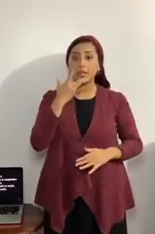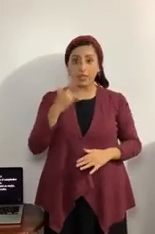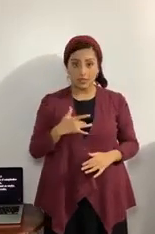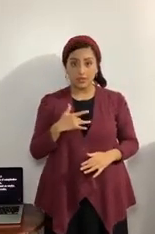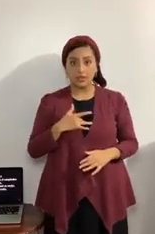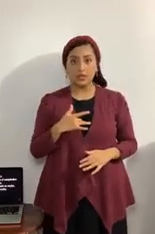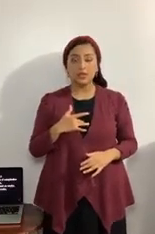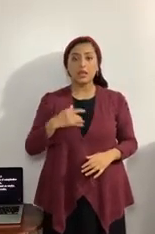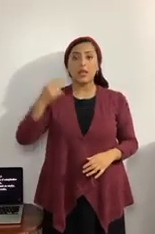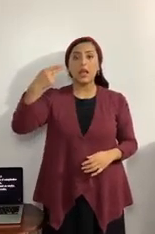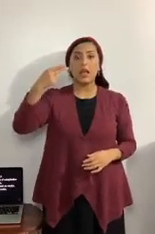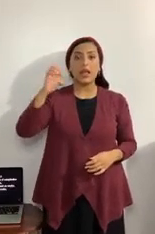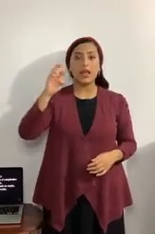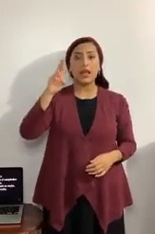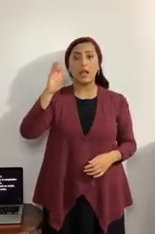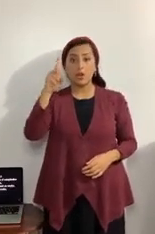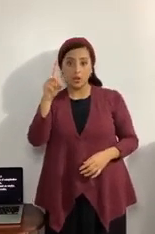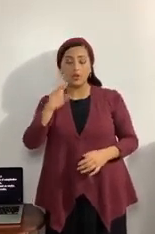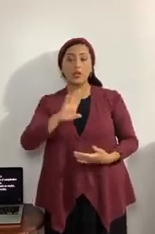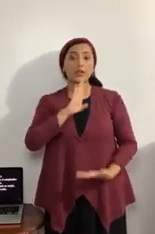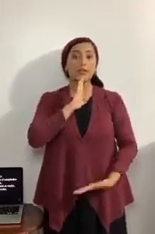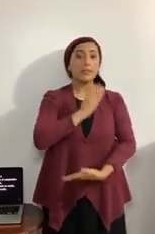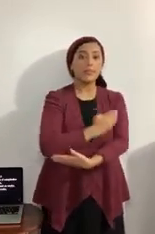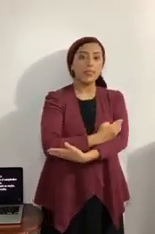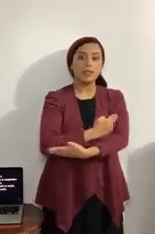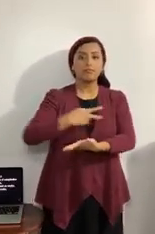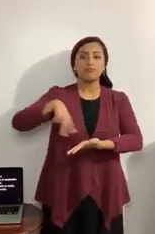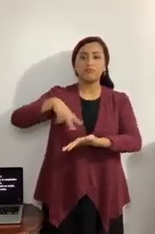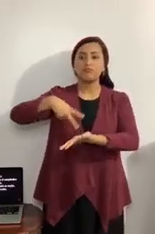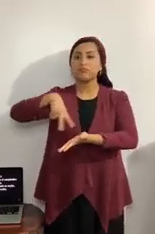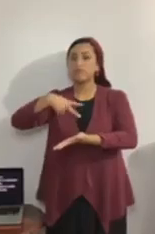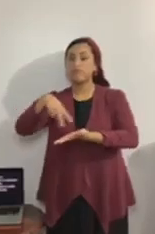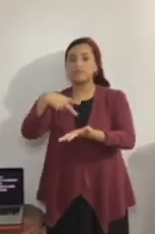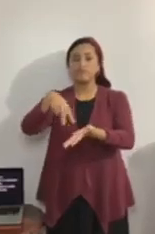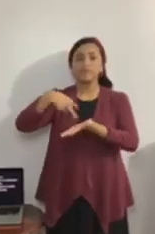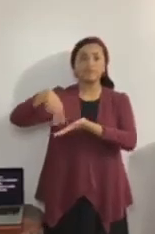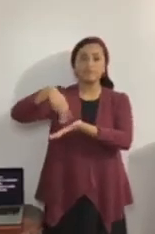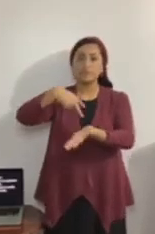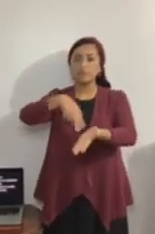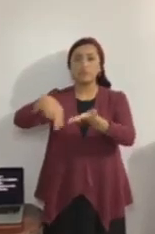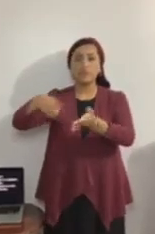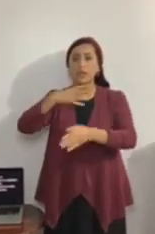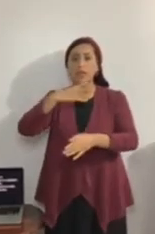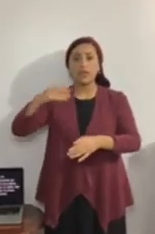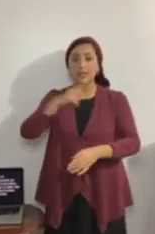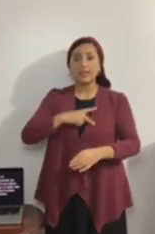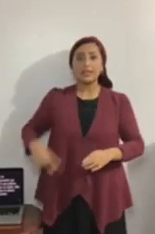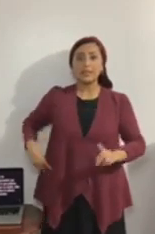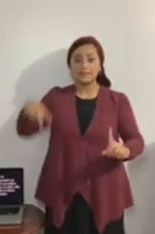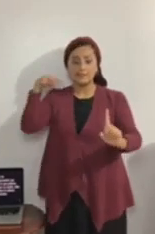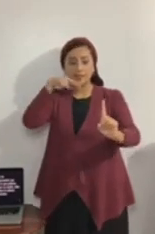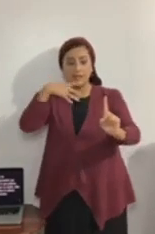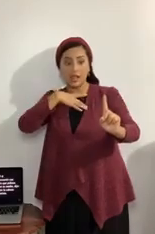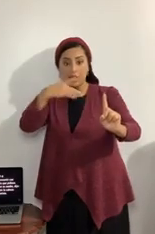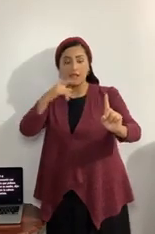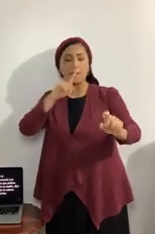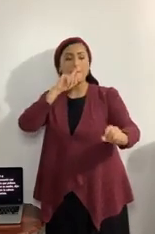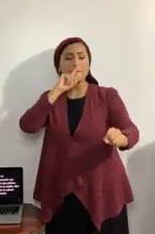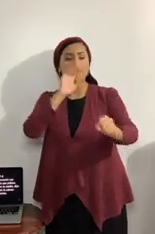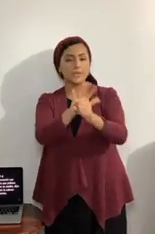de Herodes, la hija de Herodías danzó en medio y agradó a Herodes, por lo cual éste le prometió con juramento darle todo